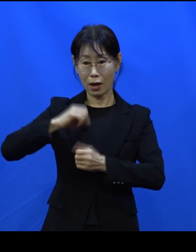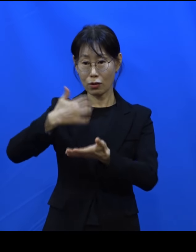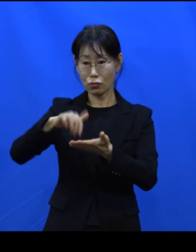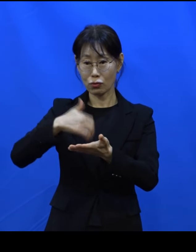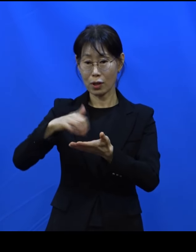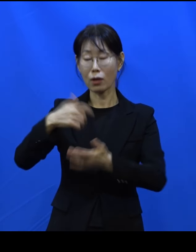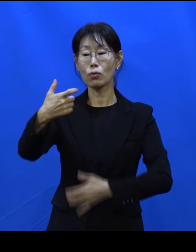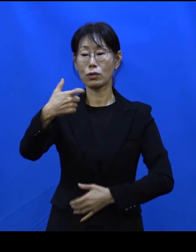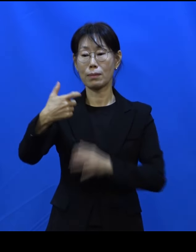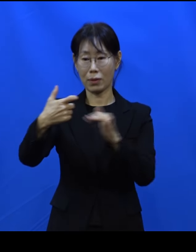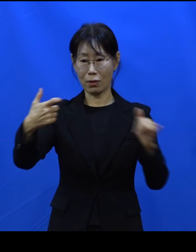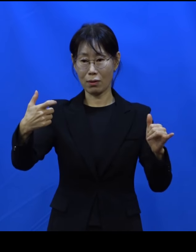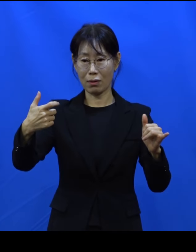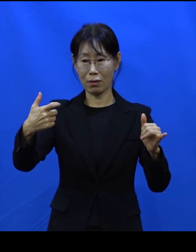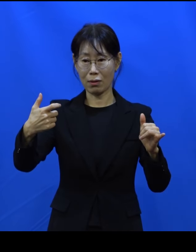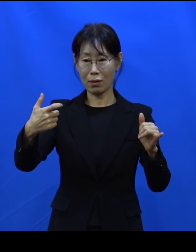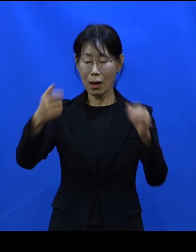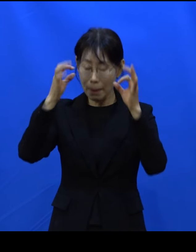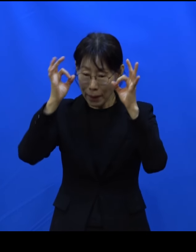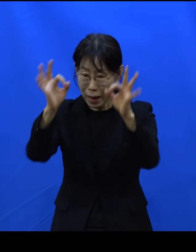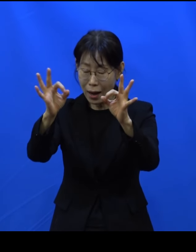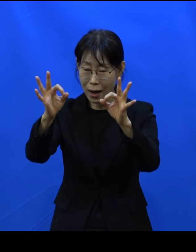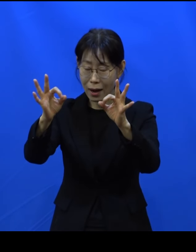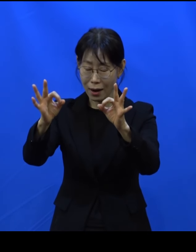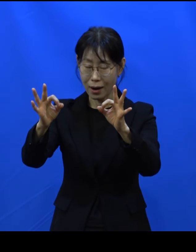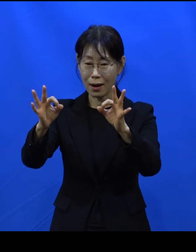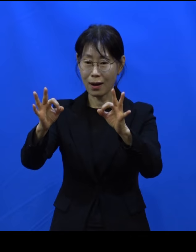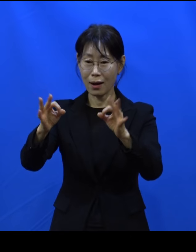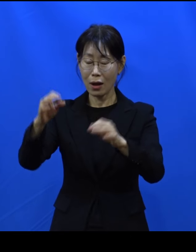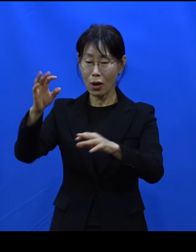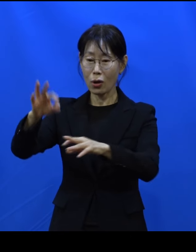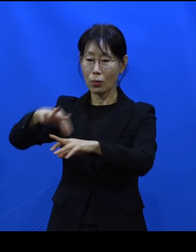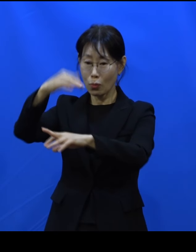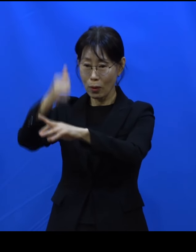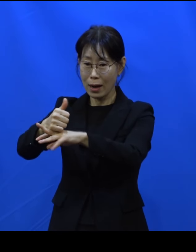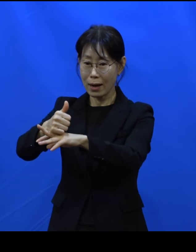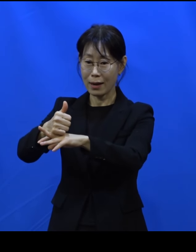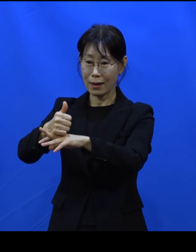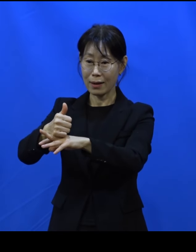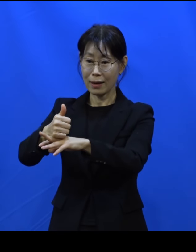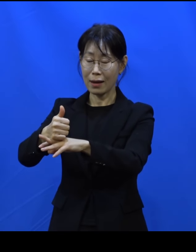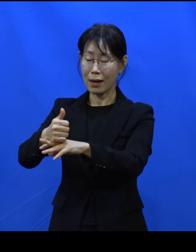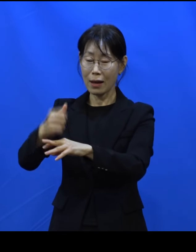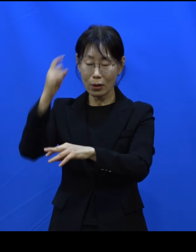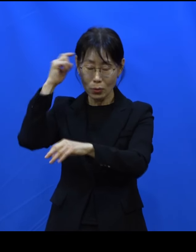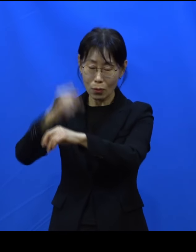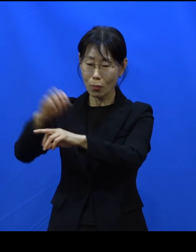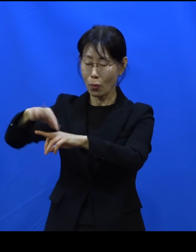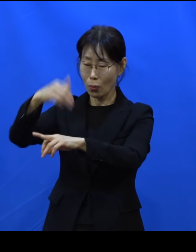가마. 이 말은 뭘까요? 나를 보지 말고 솔로몬을 바라는 거예요.